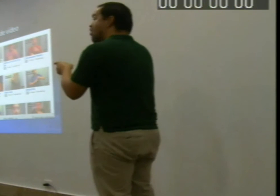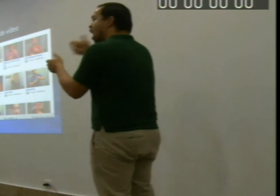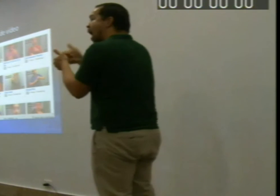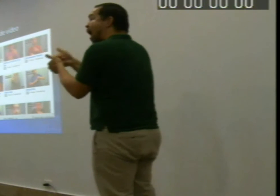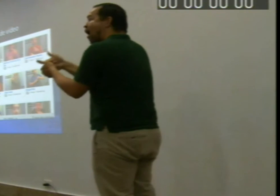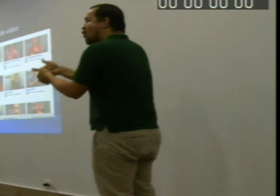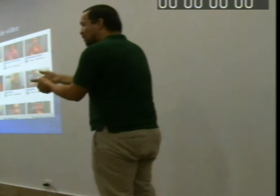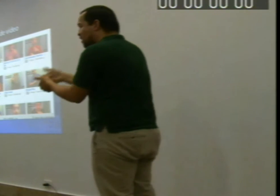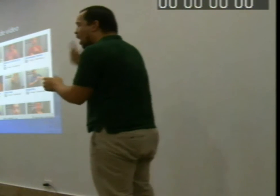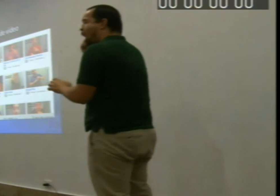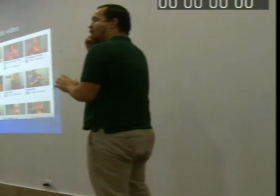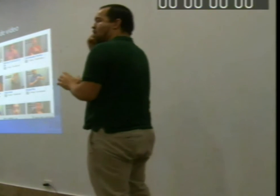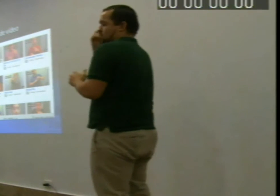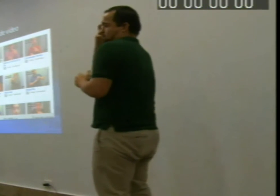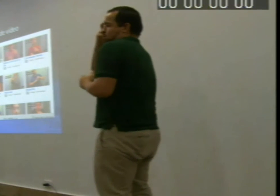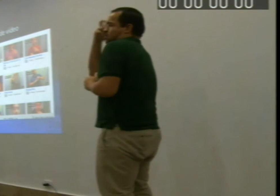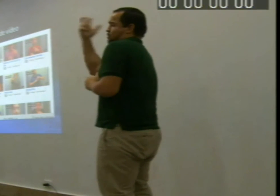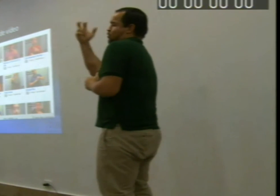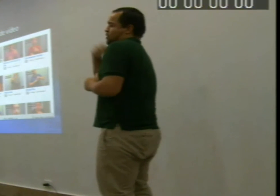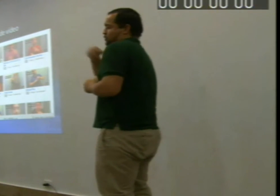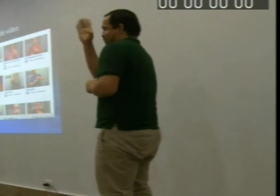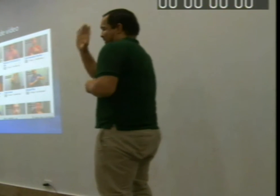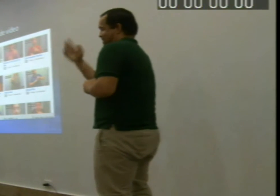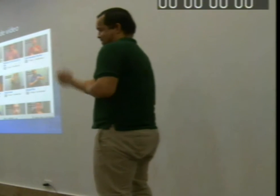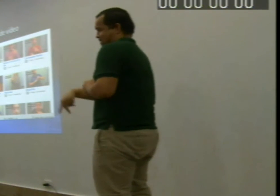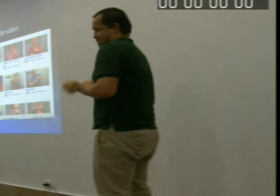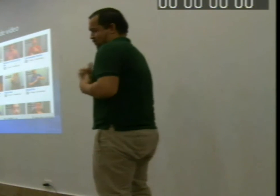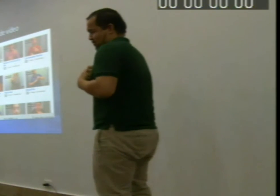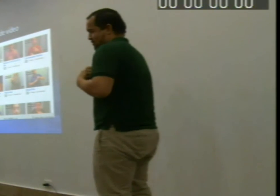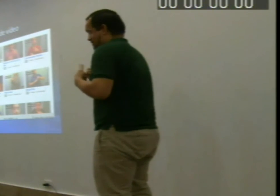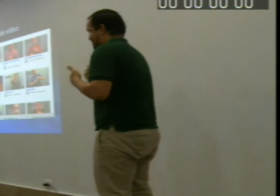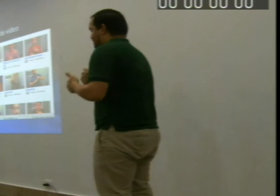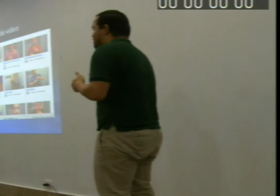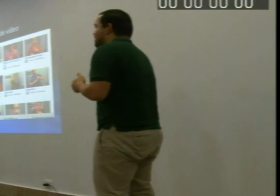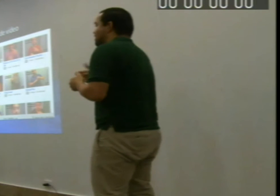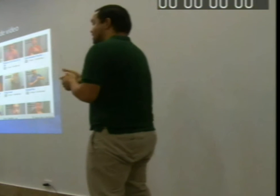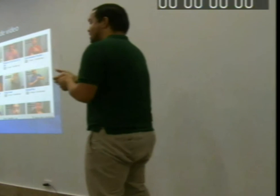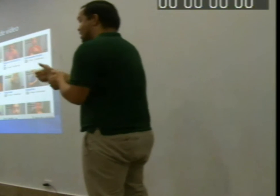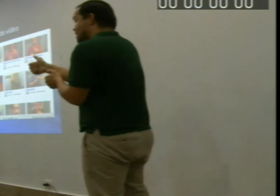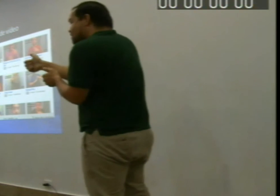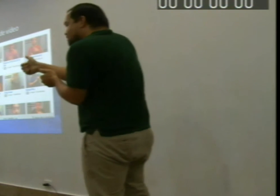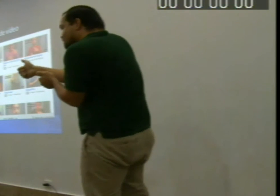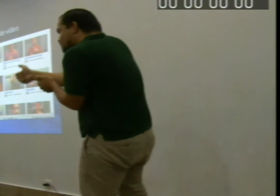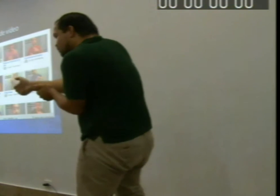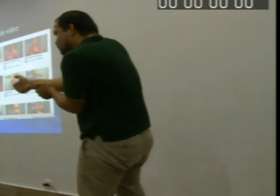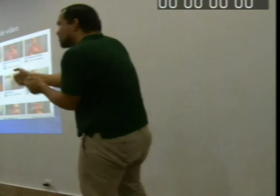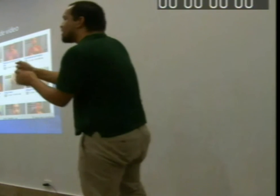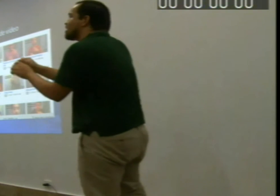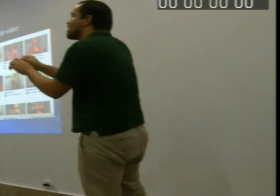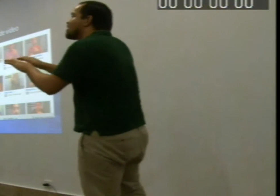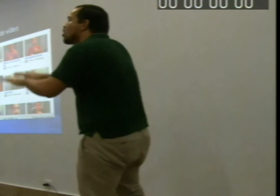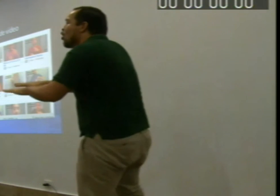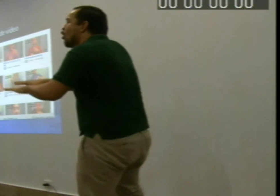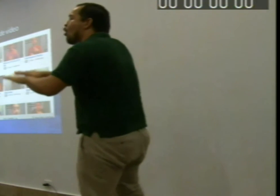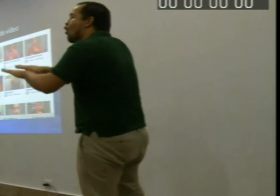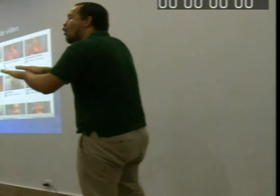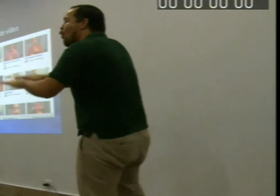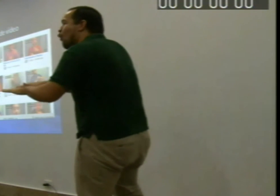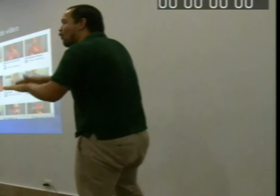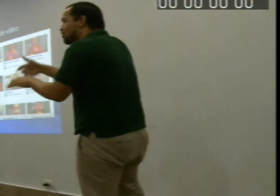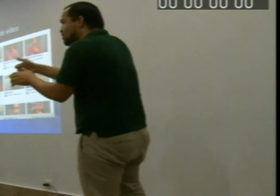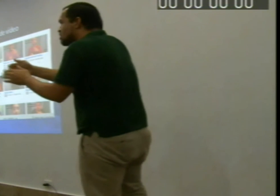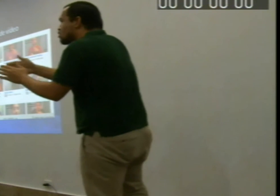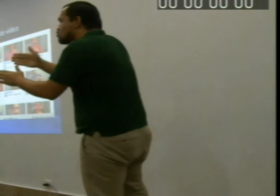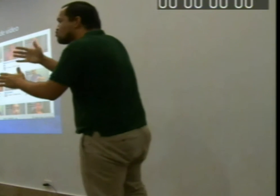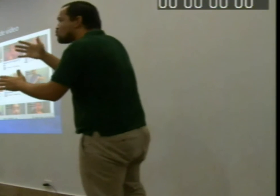me filmei e fui pensei Ah aqui eu sou muito esperto no Brasil né eu parei a